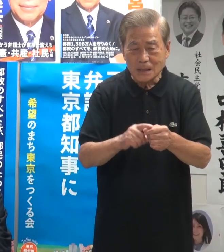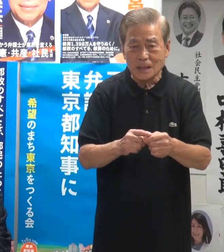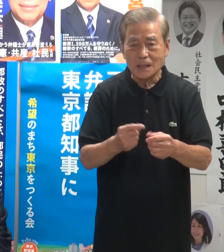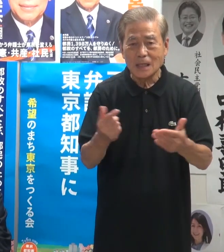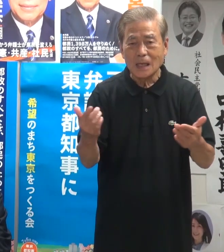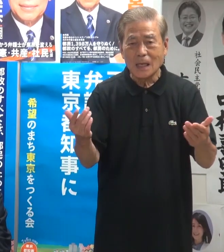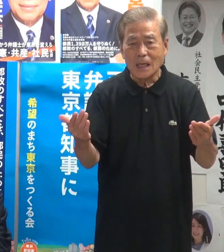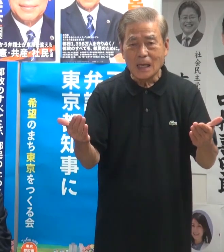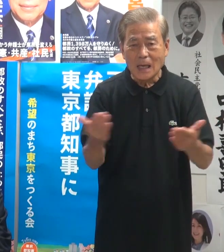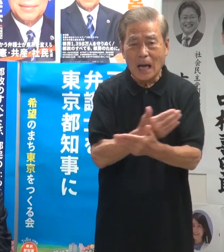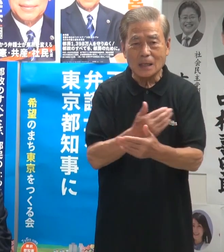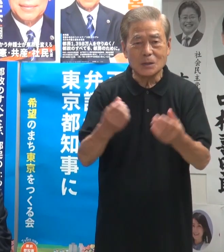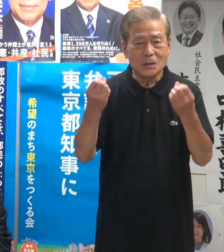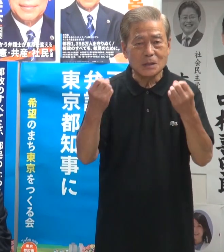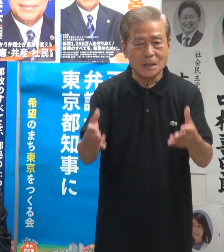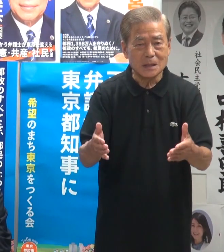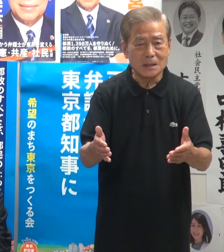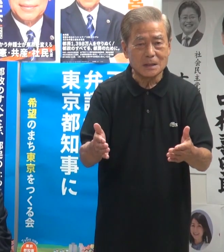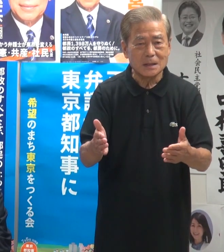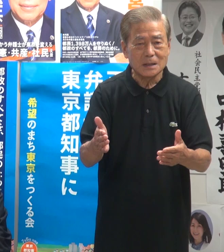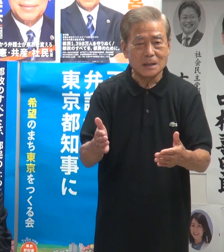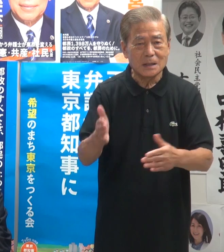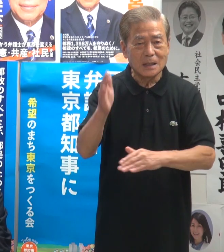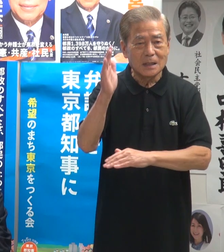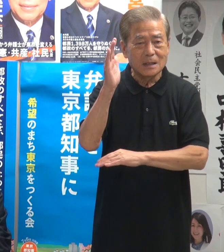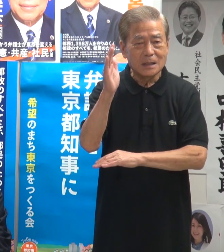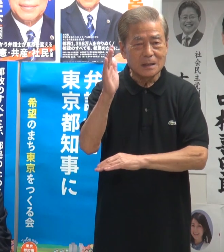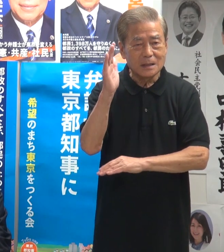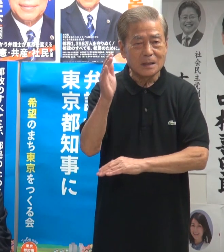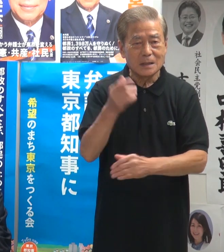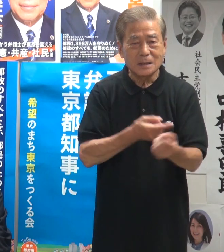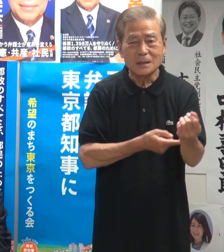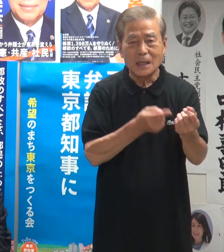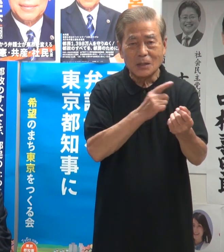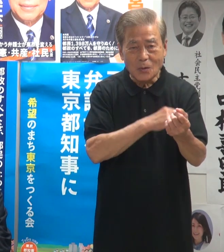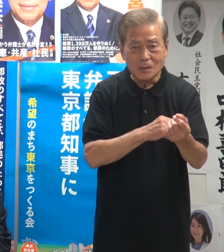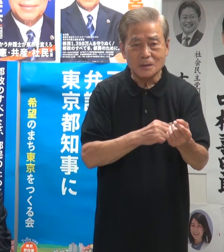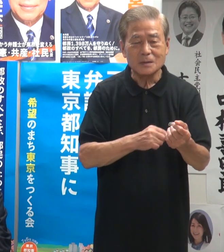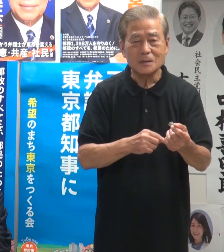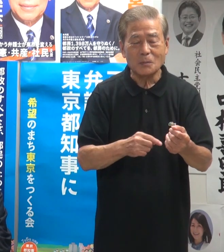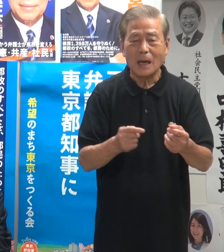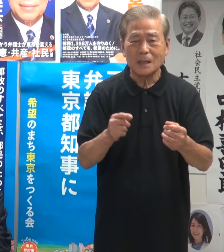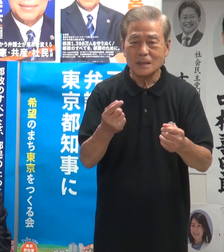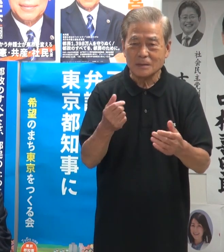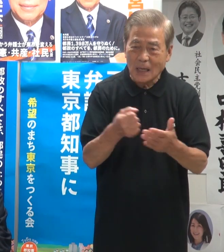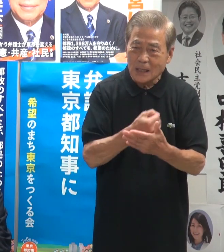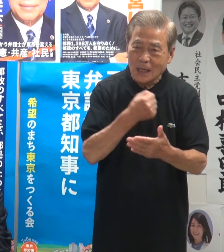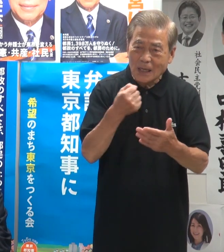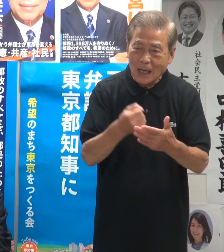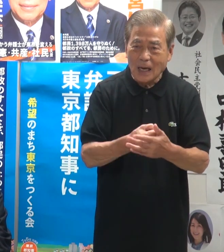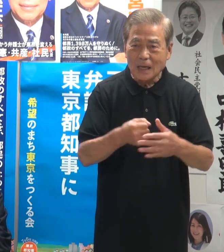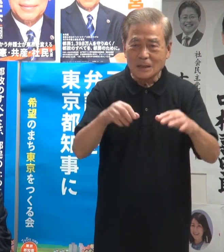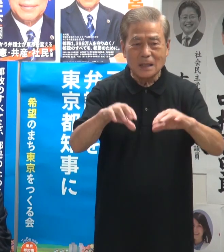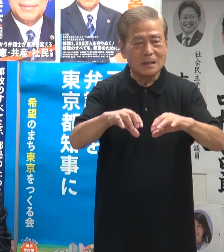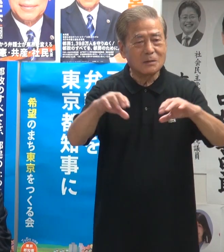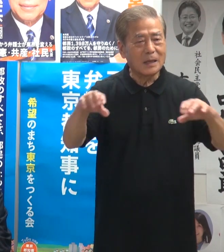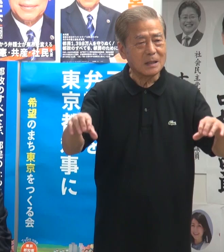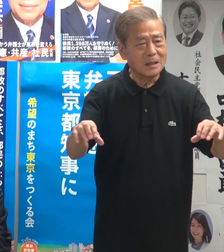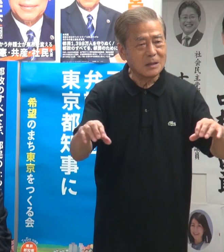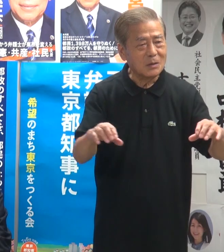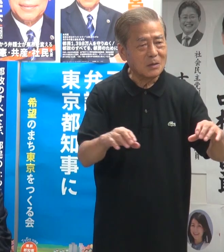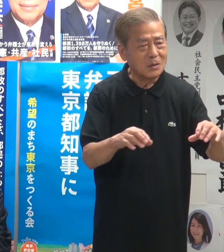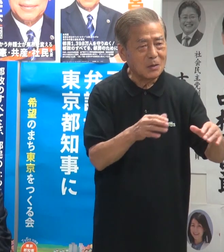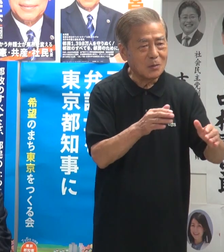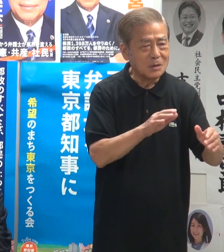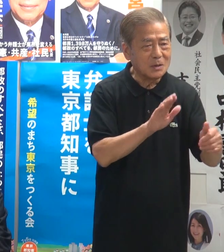力の中の、核といいますか、でこう2つがちょっと割れてしまって、とっても残念で、どっちに入れていいか